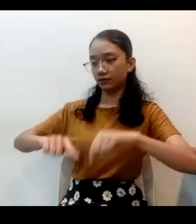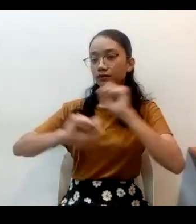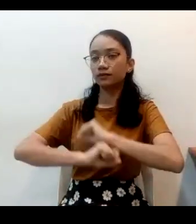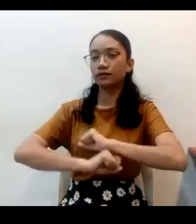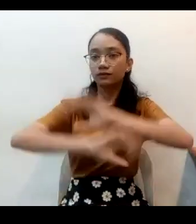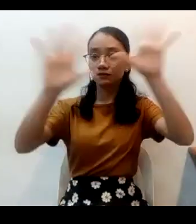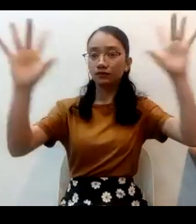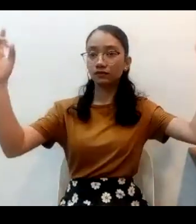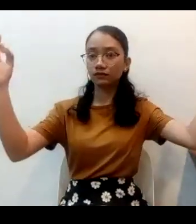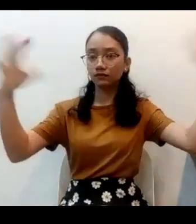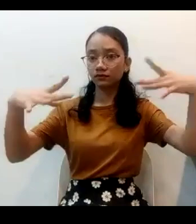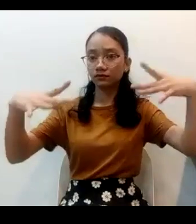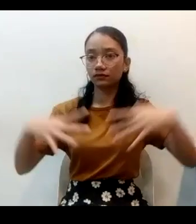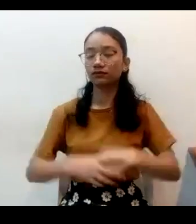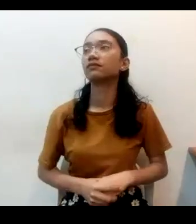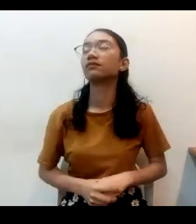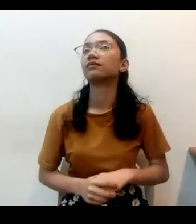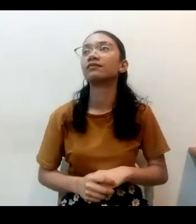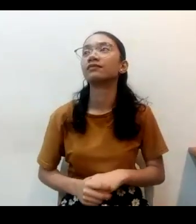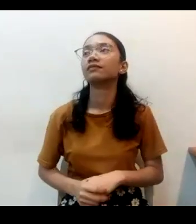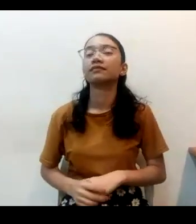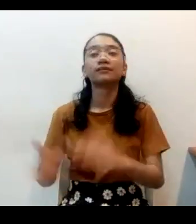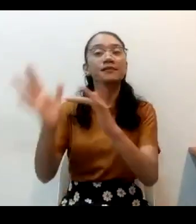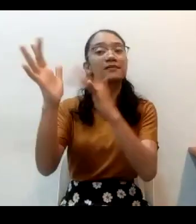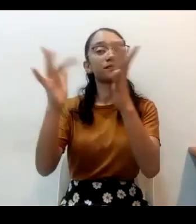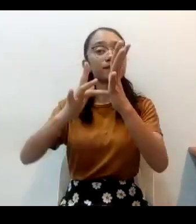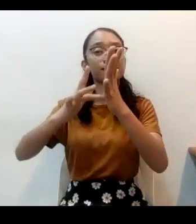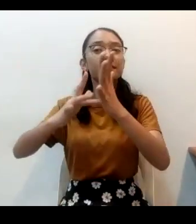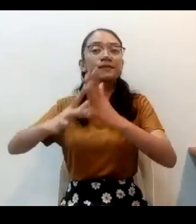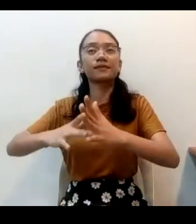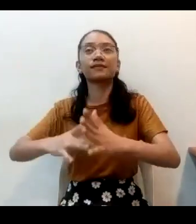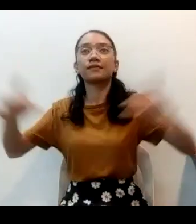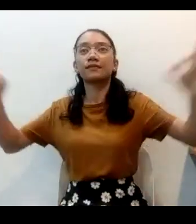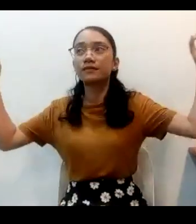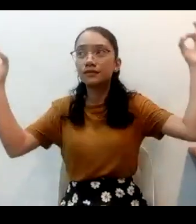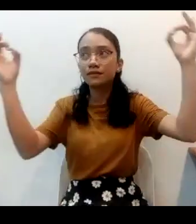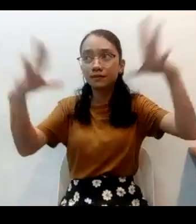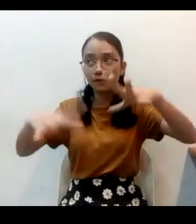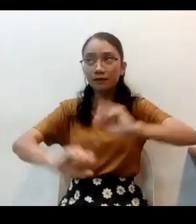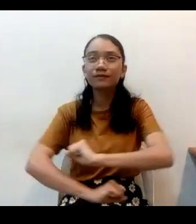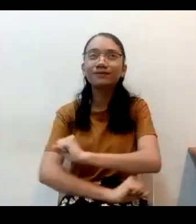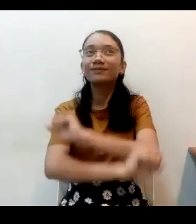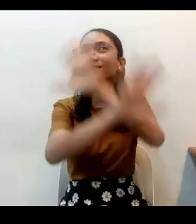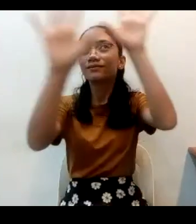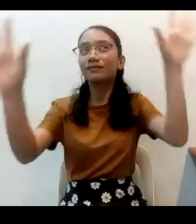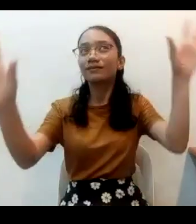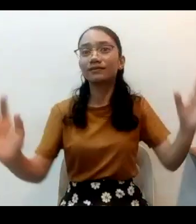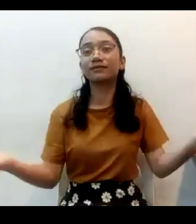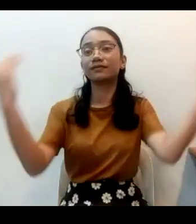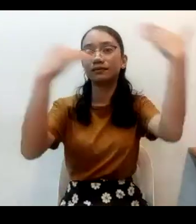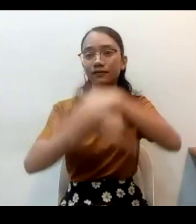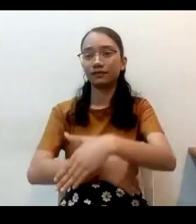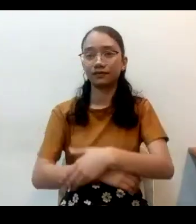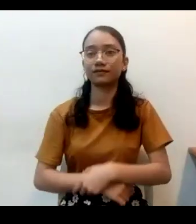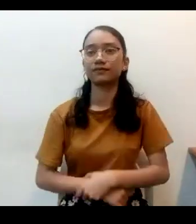sa sanlibutan bilang liwanag. That's why He shined the light to the darkness. Kaya kanya pong pinakita yung liwanag mula po sa mundo ng kadiliman.